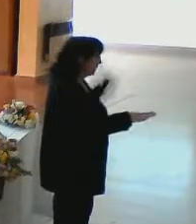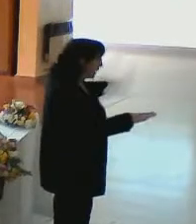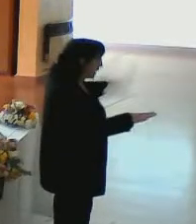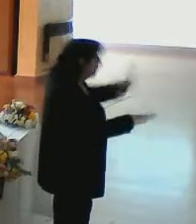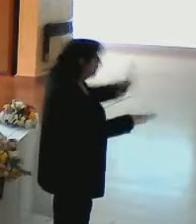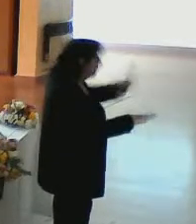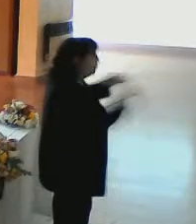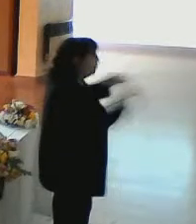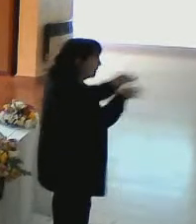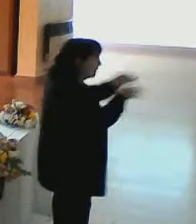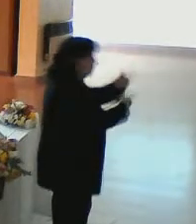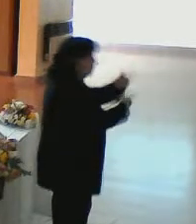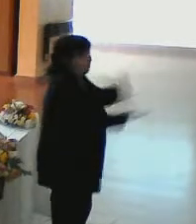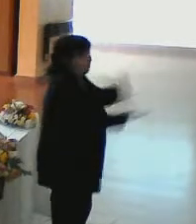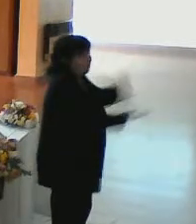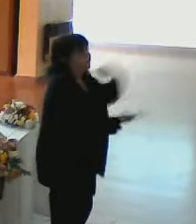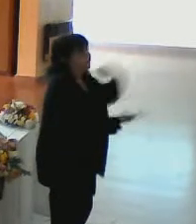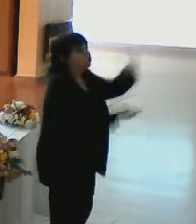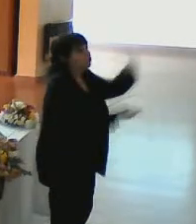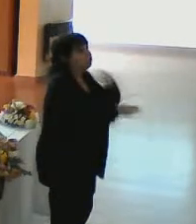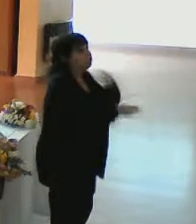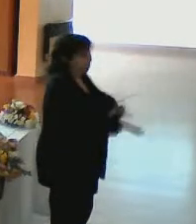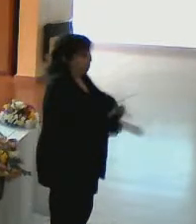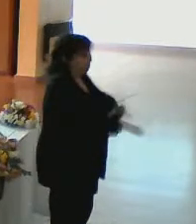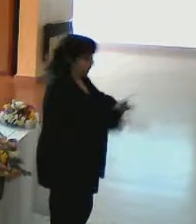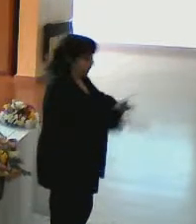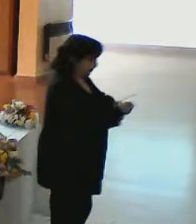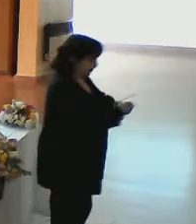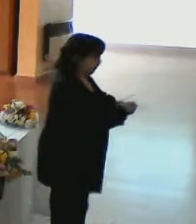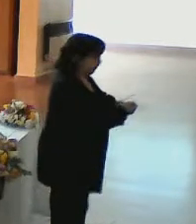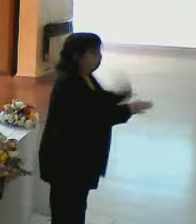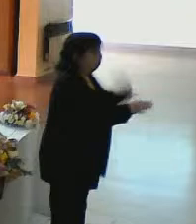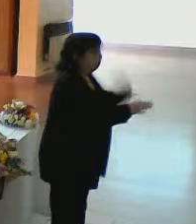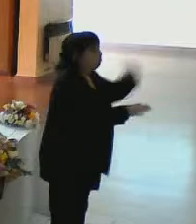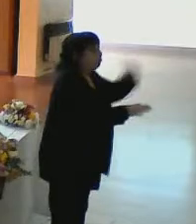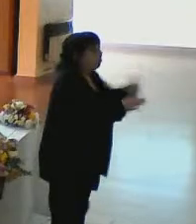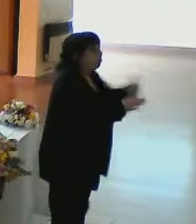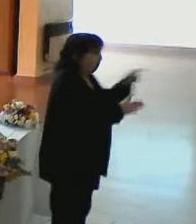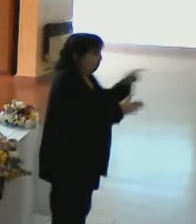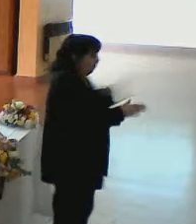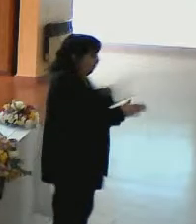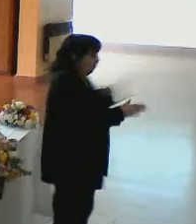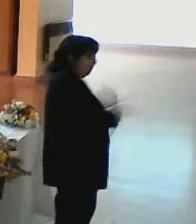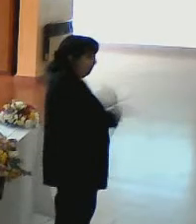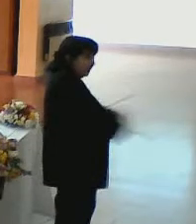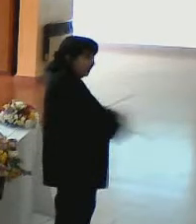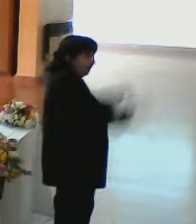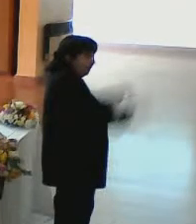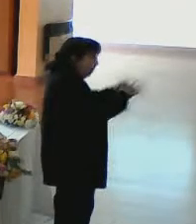familia, para los posibles futuros embarazos de esa mamá.